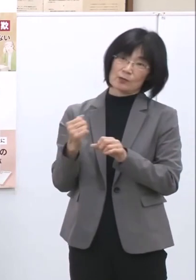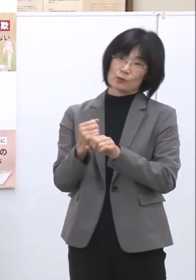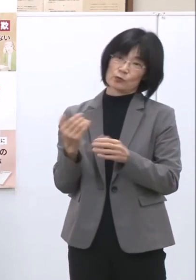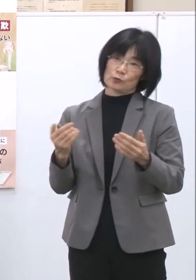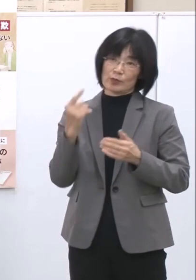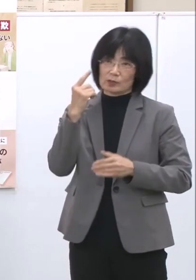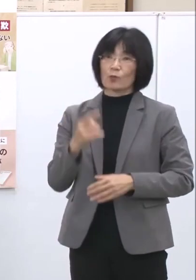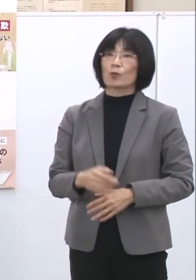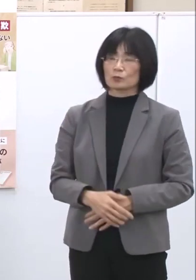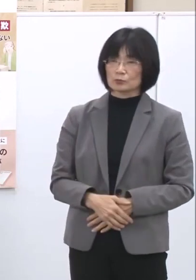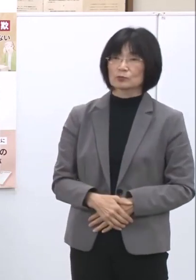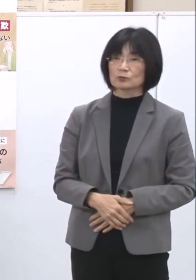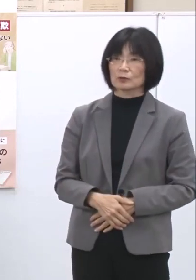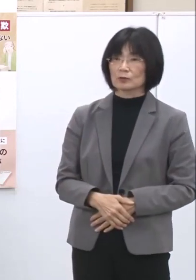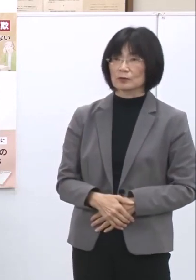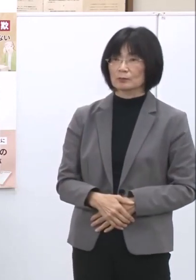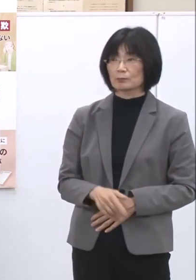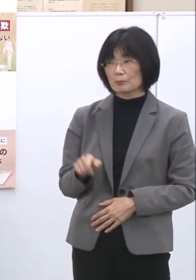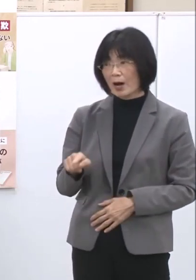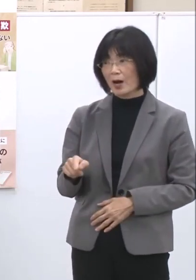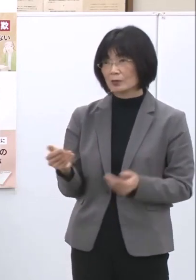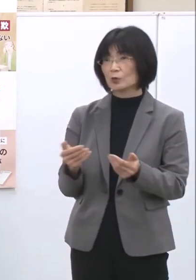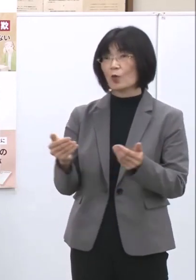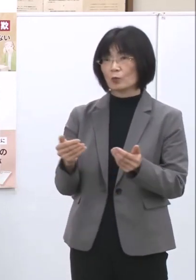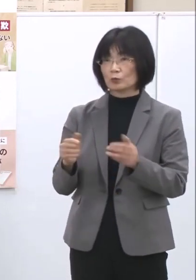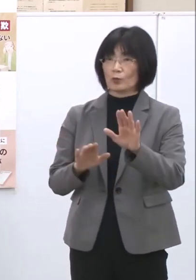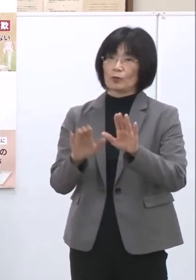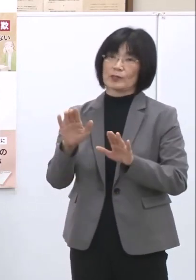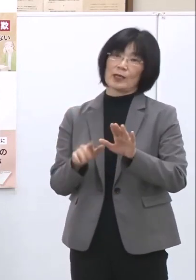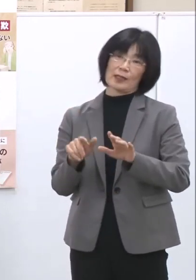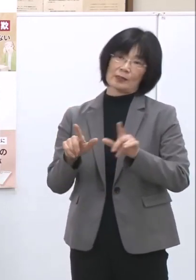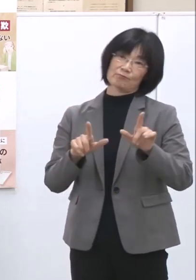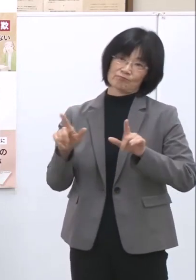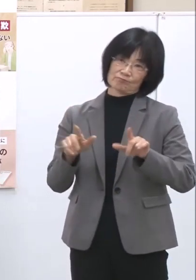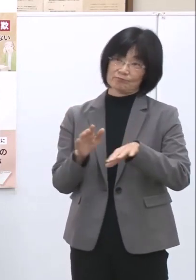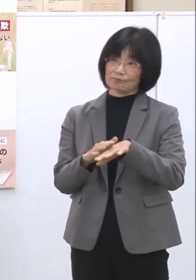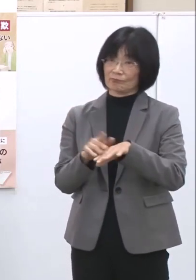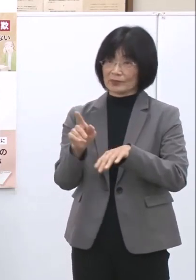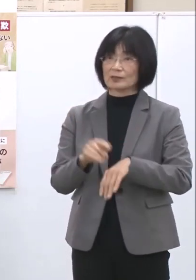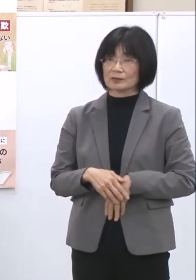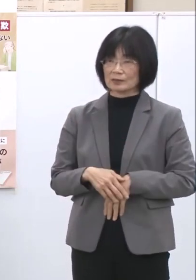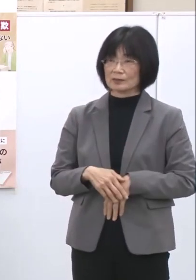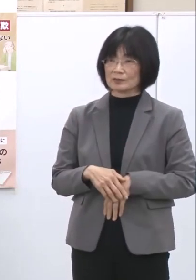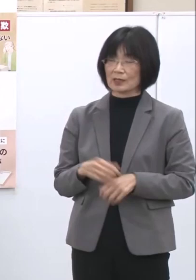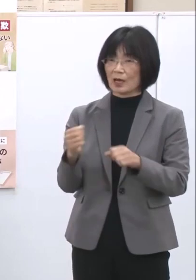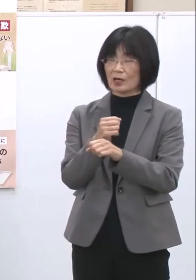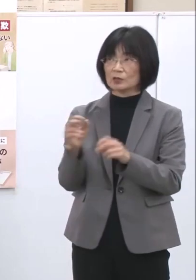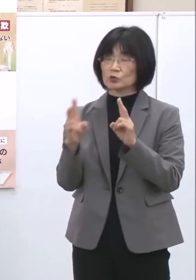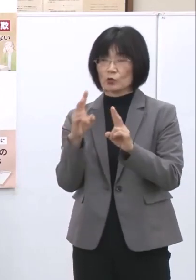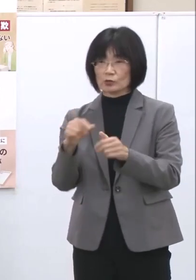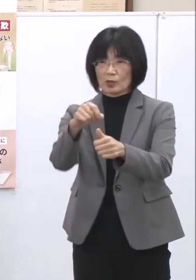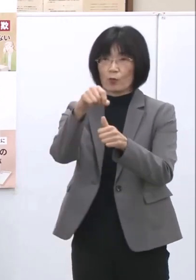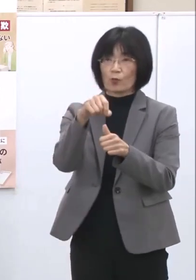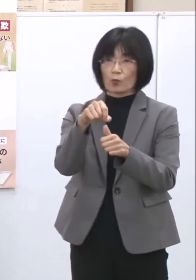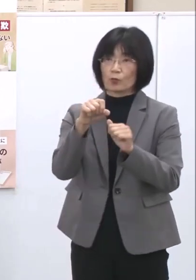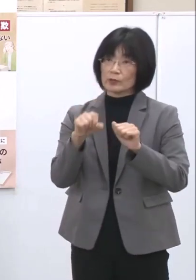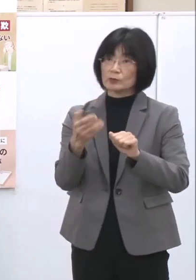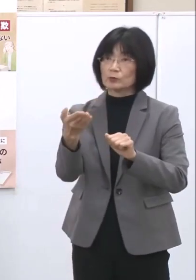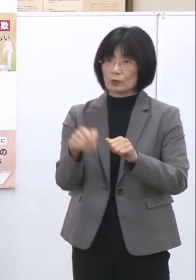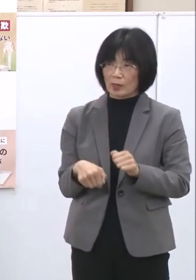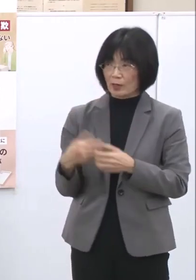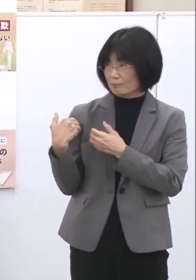ったのはやっぱり業務の形態ですよね。事業者がその雇用という形にするのか、業務委託という形にするの